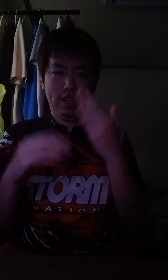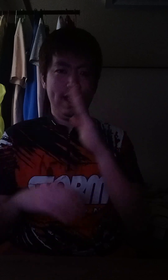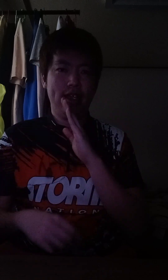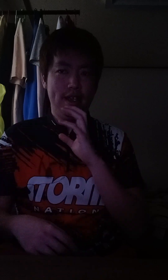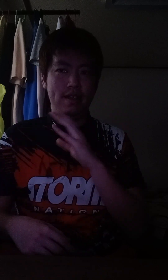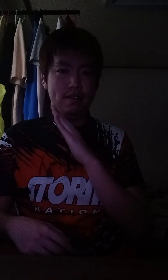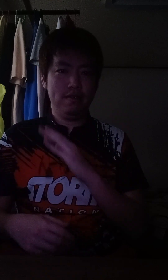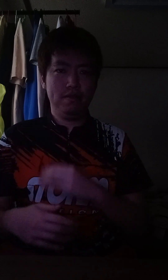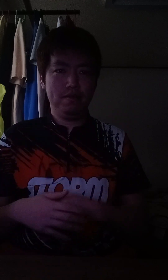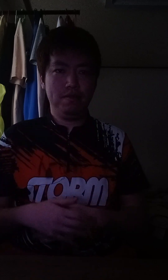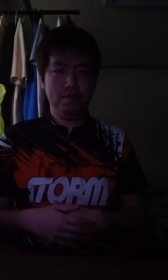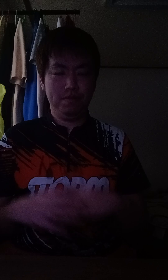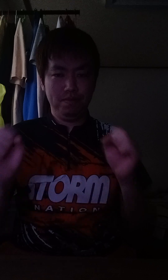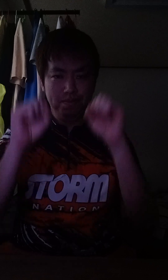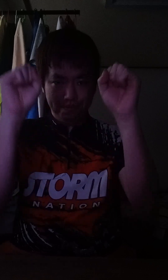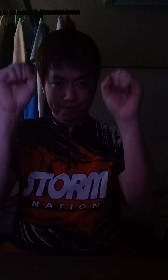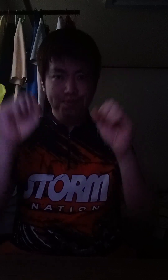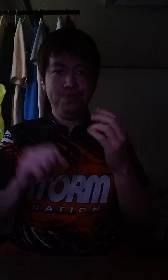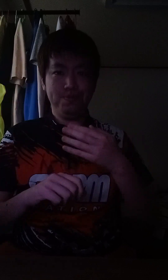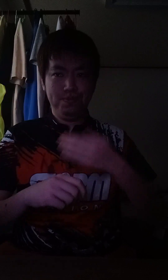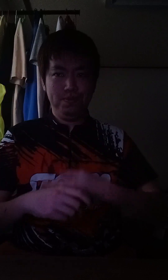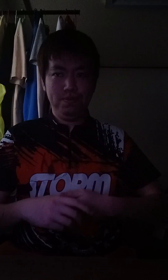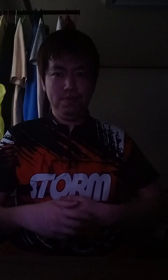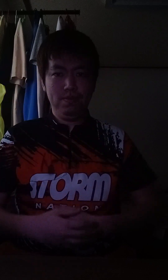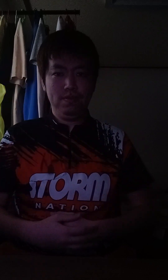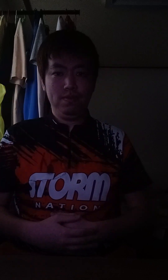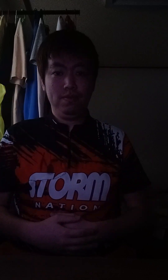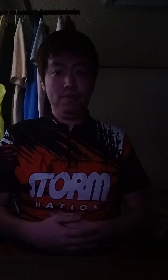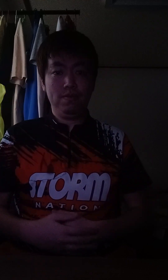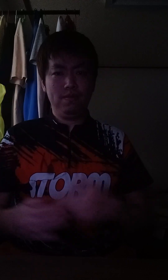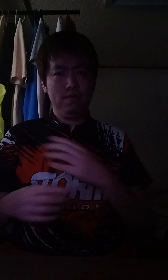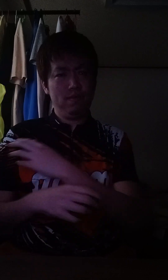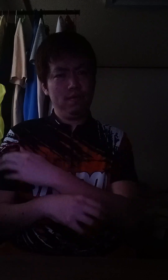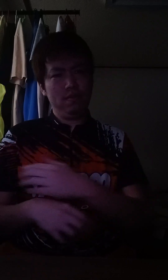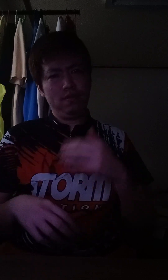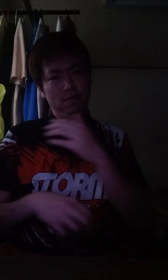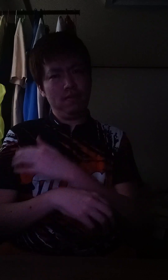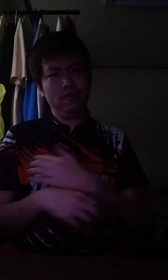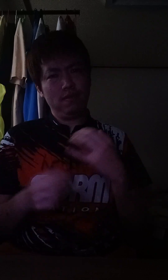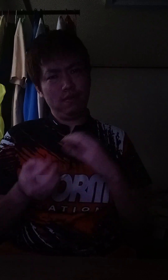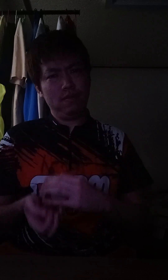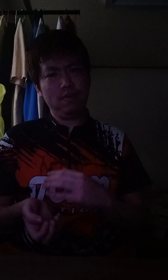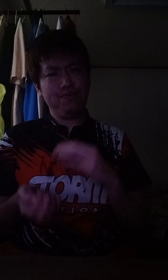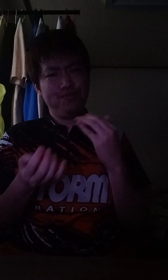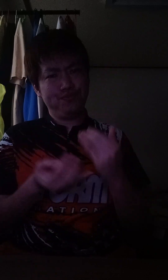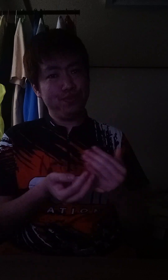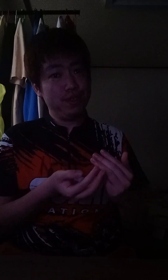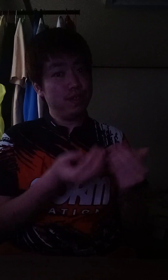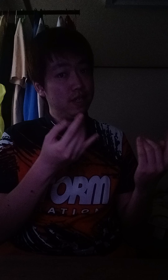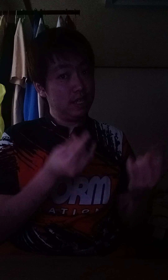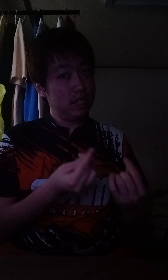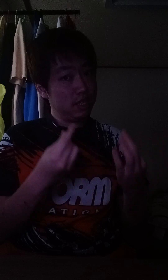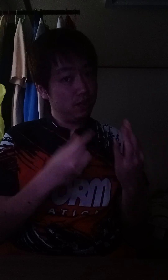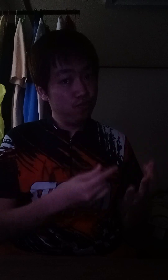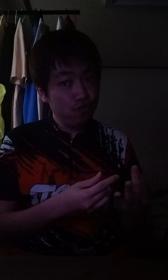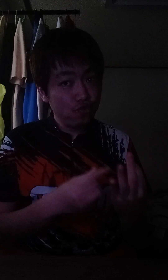이제 건강해질 거야, 우리 승현이. 배에 물 생기는 원인을 몰라서 그 원인을 찾기 위해서